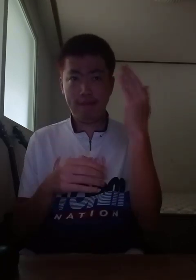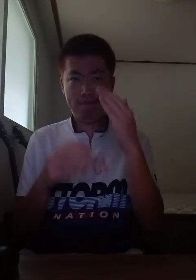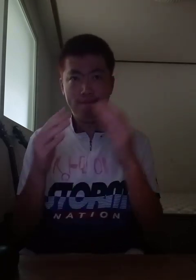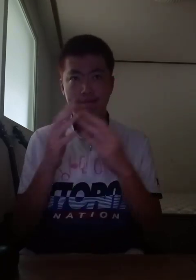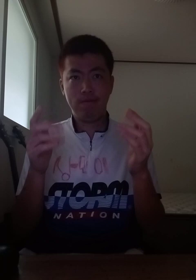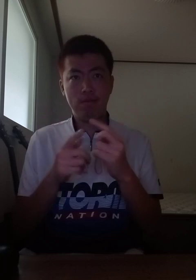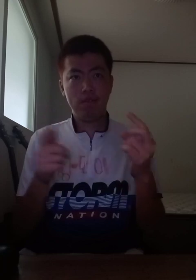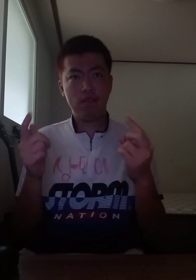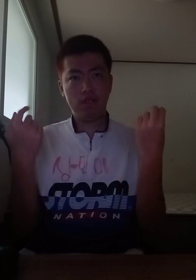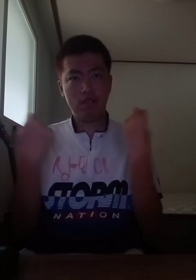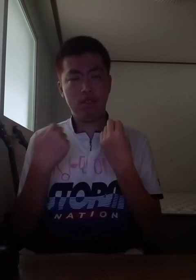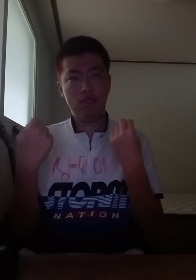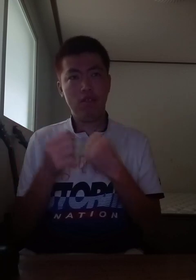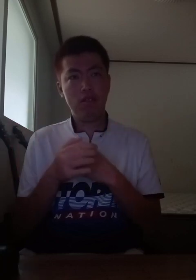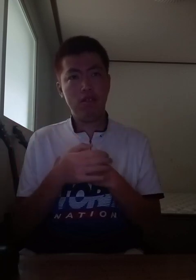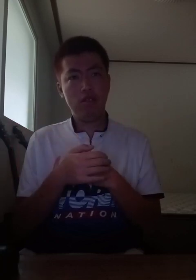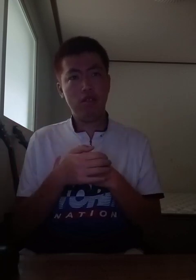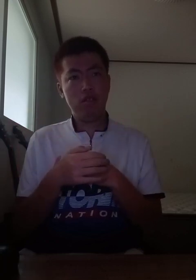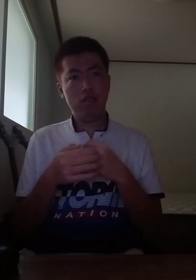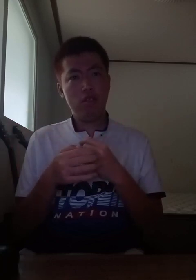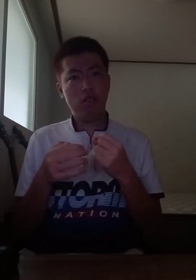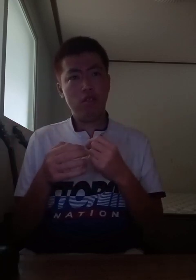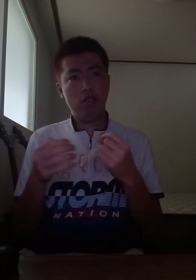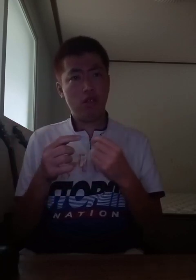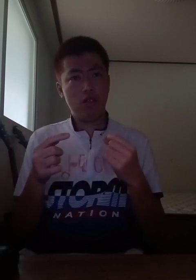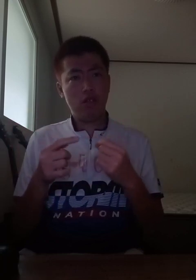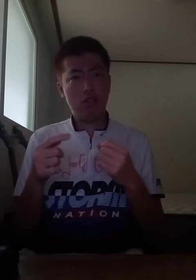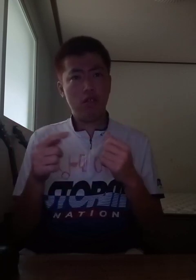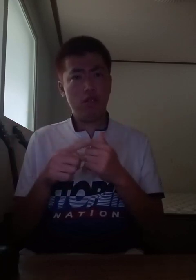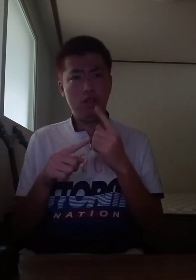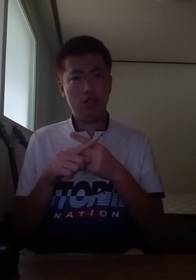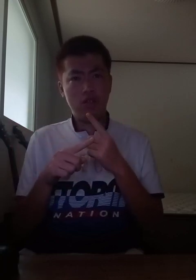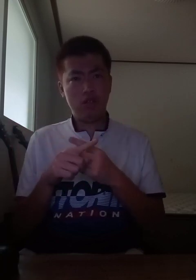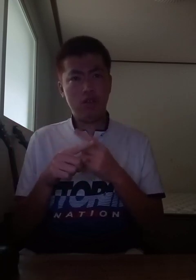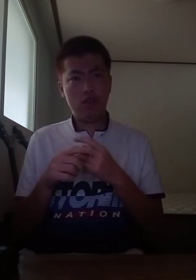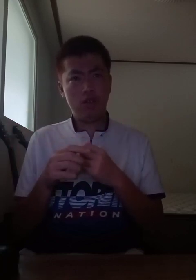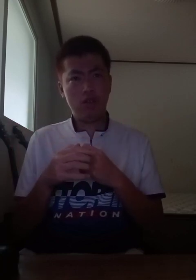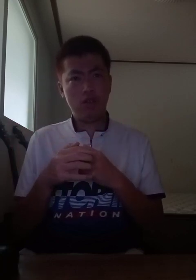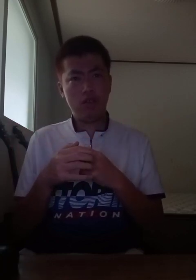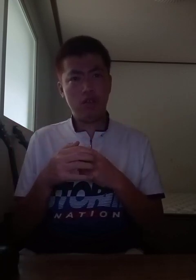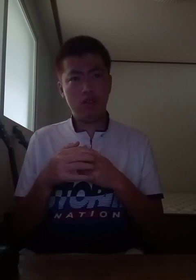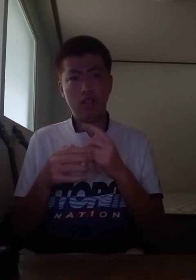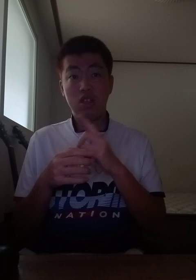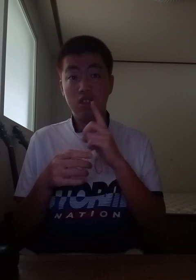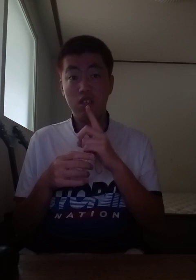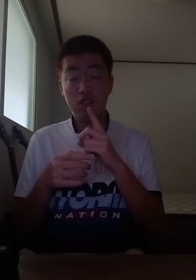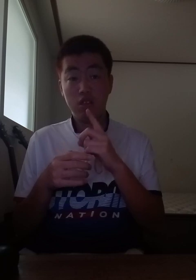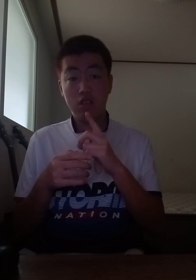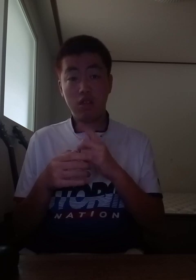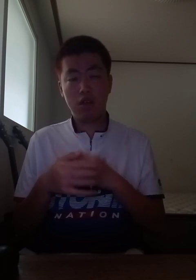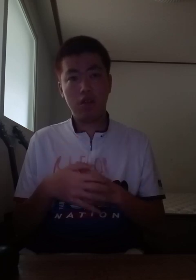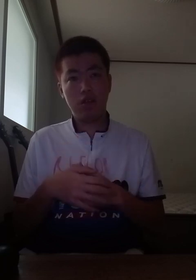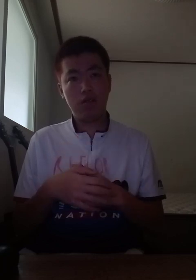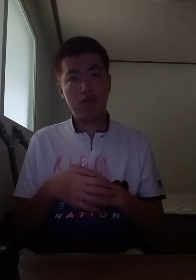부리며 등교를 하고 있습니다. 정말 이 문을 통과하는 방법은 없는 걸까요? 제가 경비실을 한번 호출해 보겠습니다.